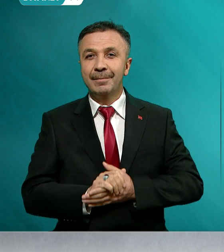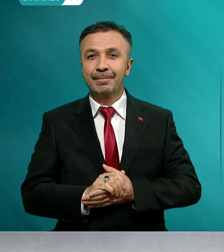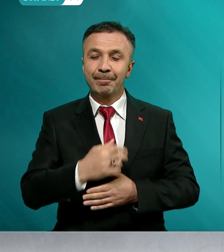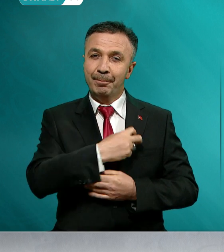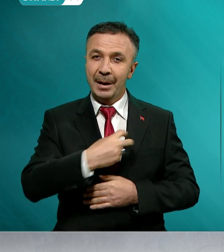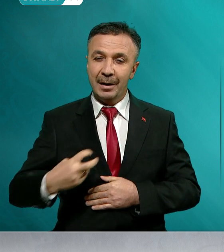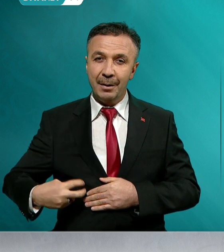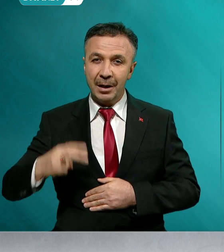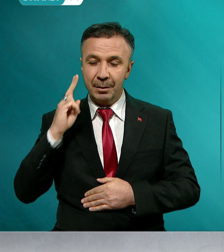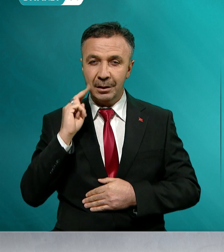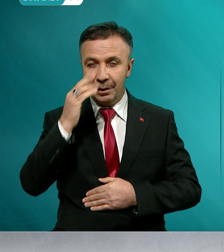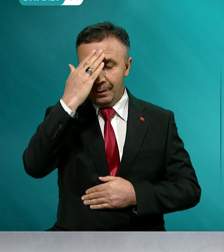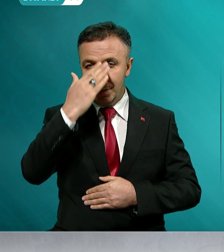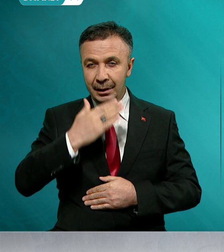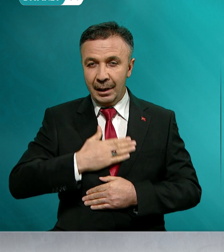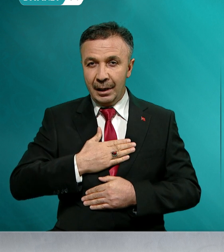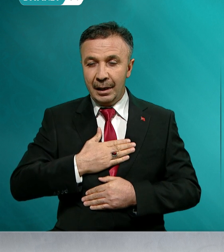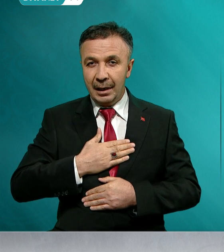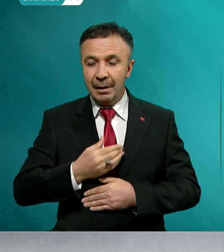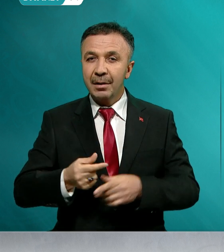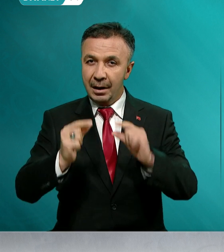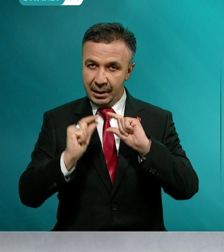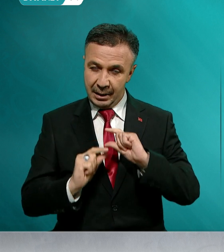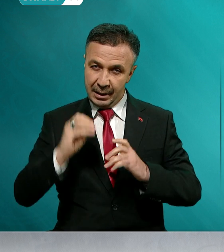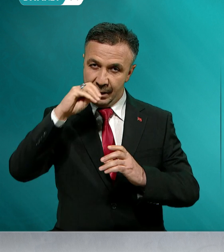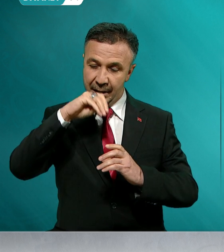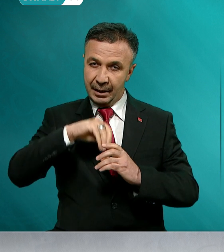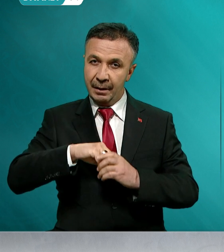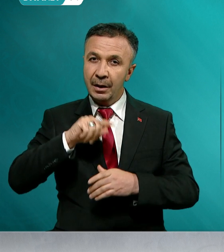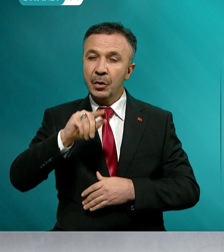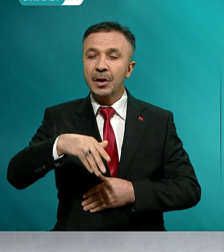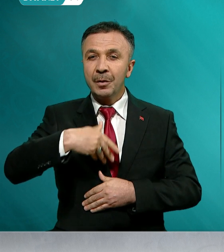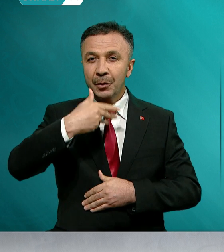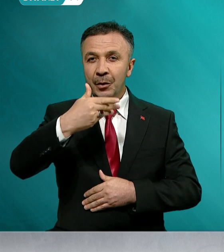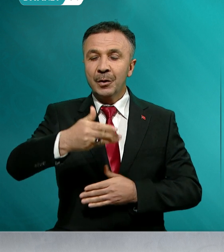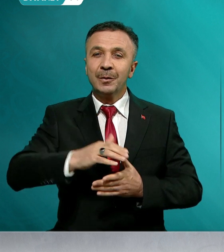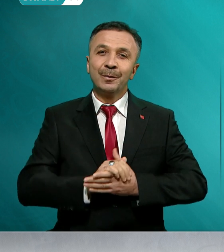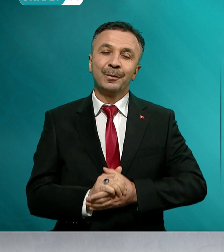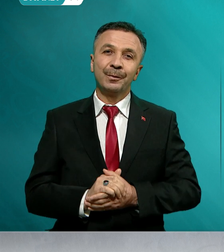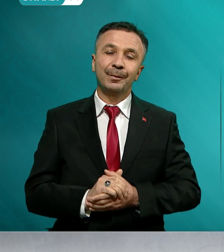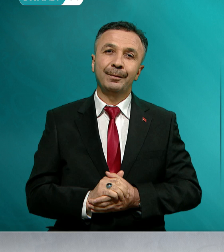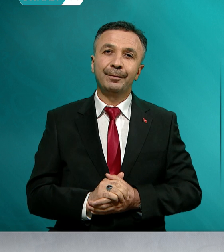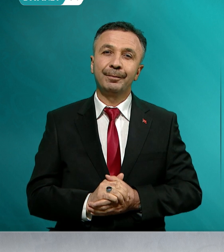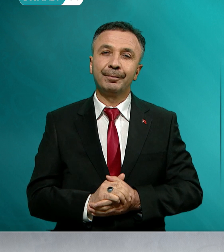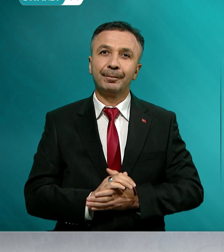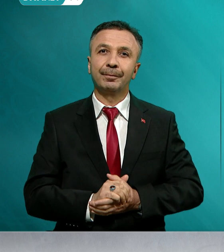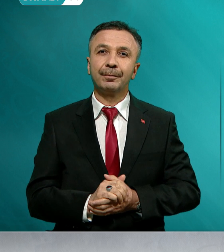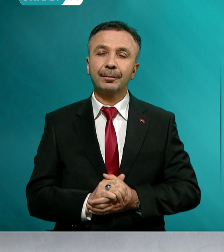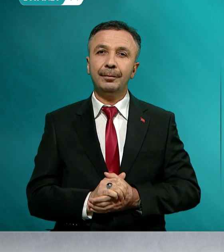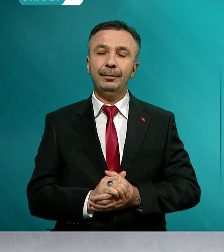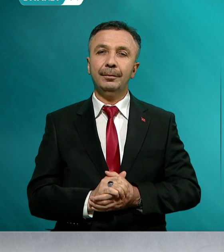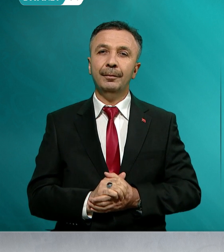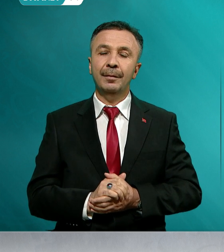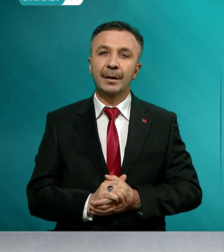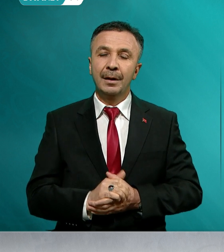hala rasulullah'ın sallallahu aleyhi ve sellem davul mü wolume tüm Yılmaz diyemem